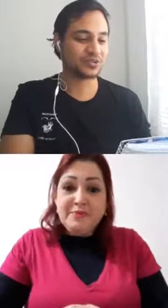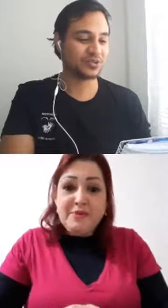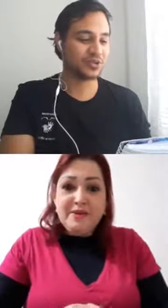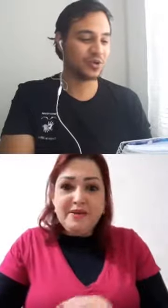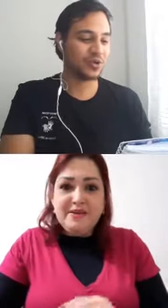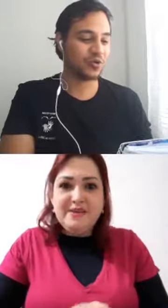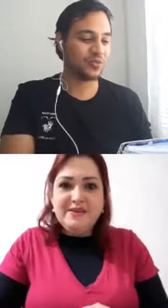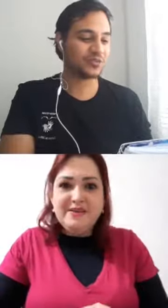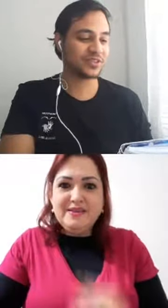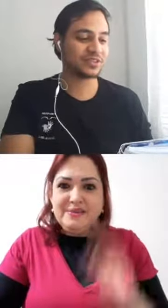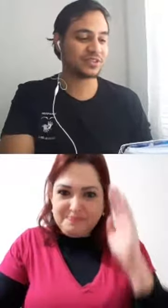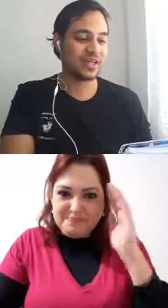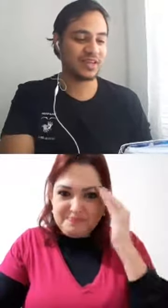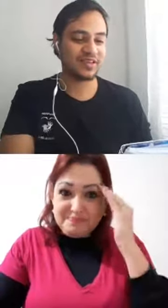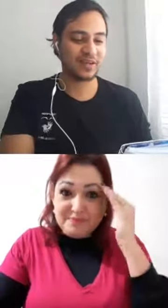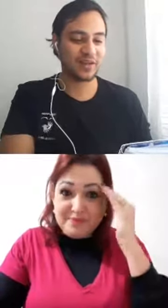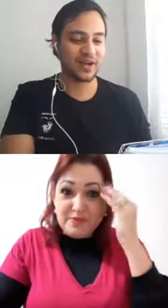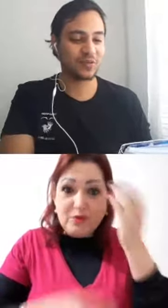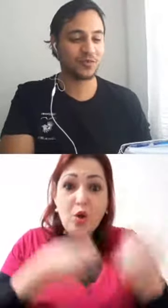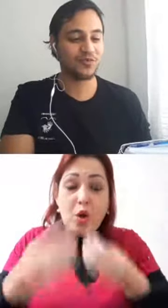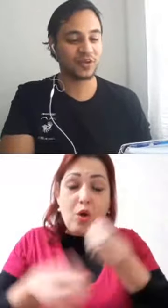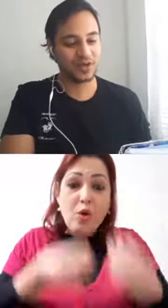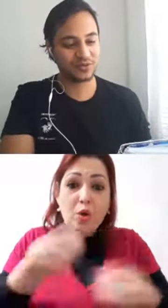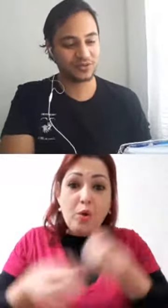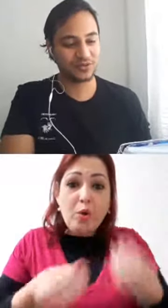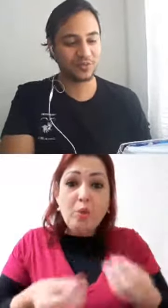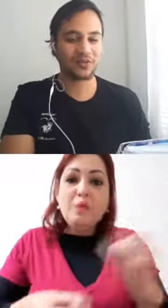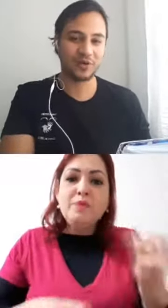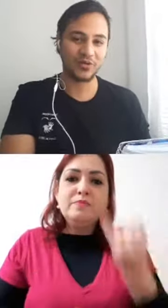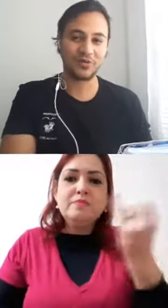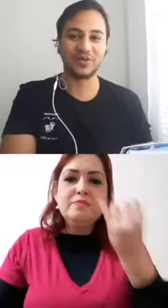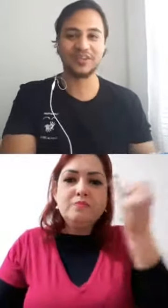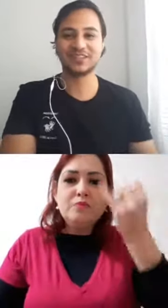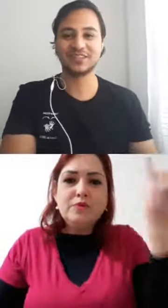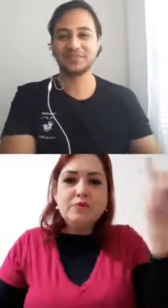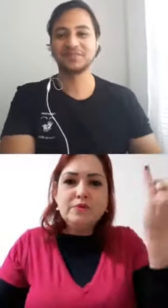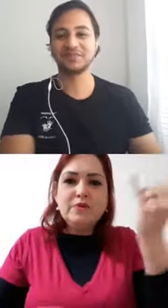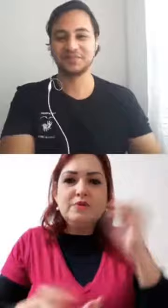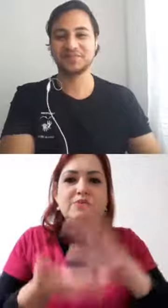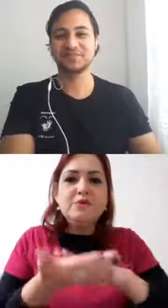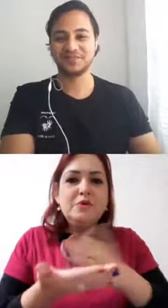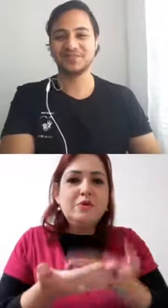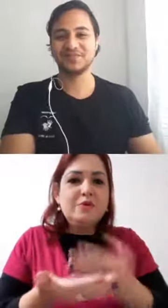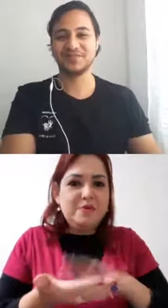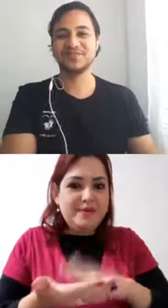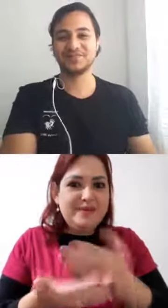com o surdo, como vocês conseguem separar o profissional do pessoal com eles?